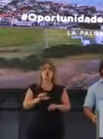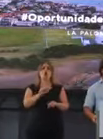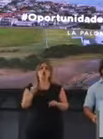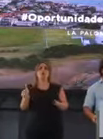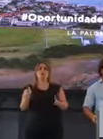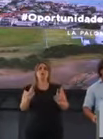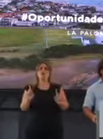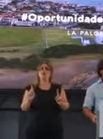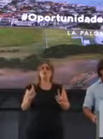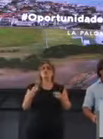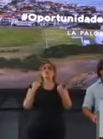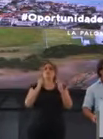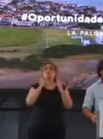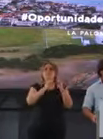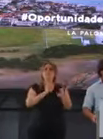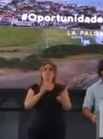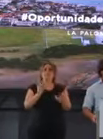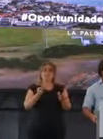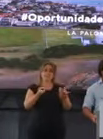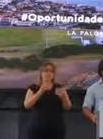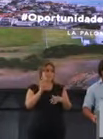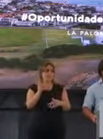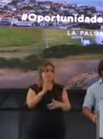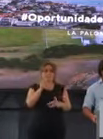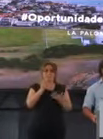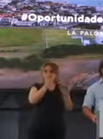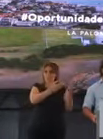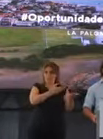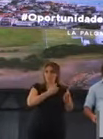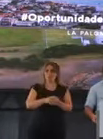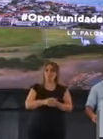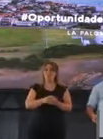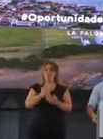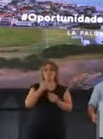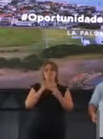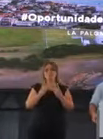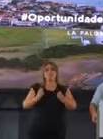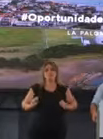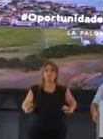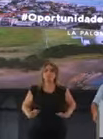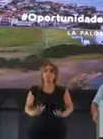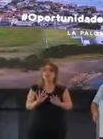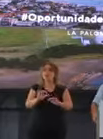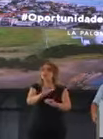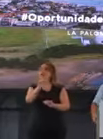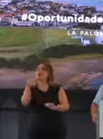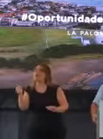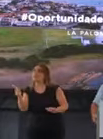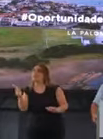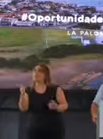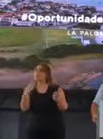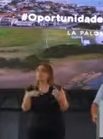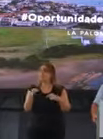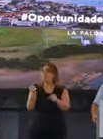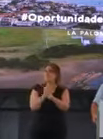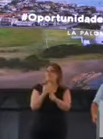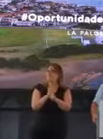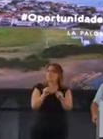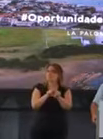nadie. Como dice Pablo da Silveira, hay que prepararse como si fuéramos a ganar y hay que trabajar como si fuéramos perdiendo.